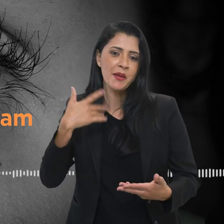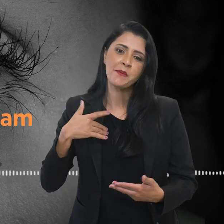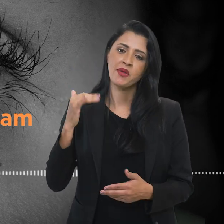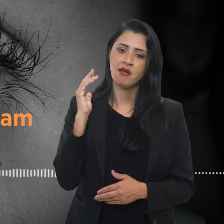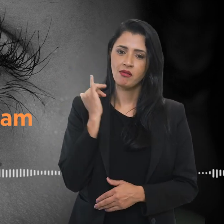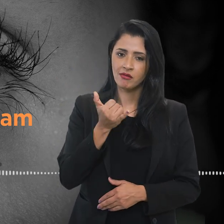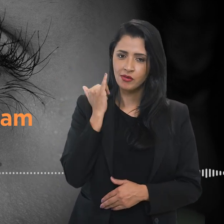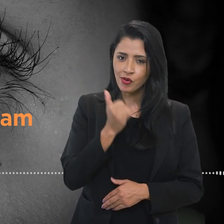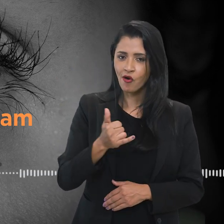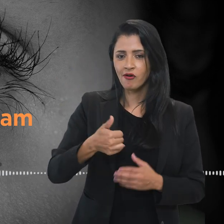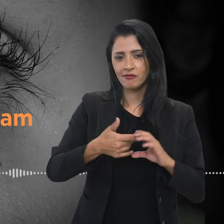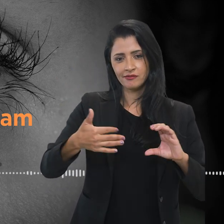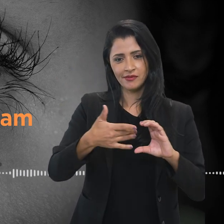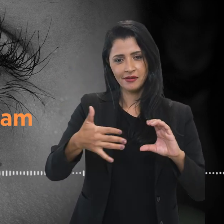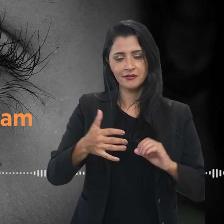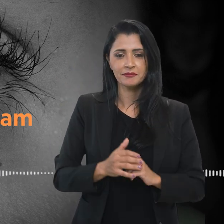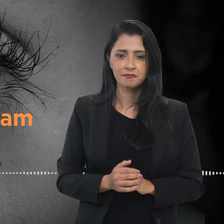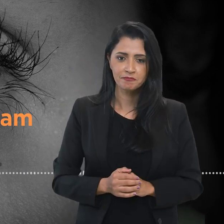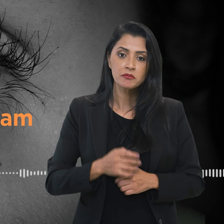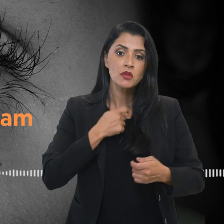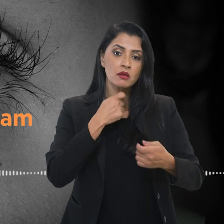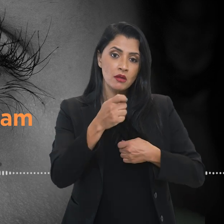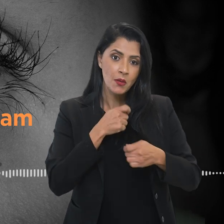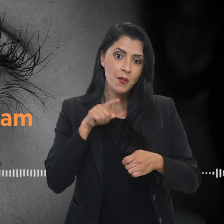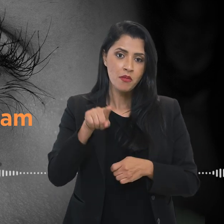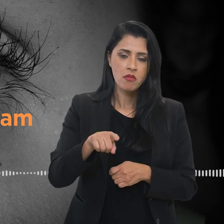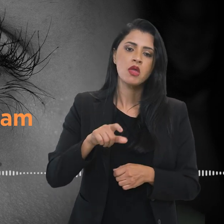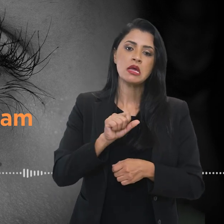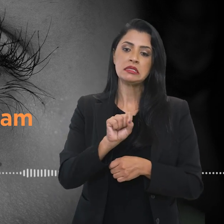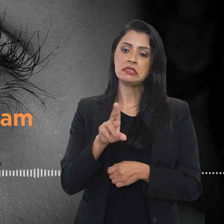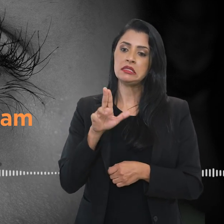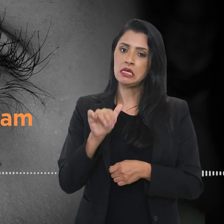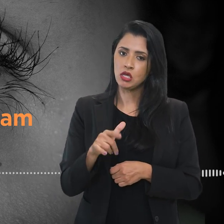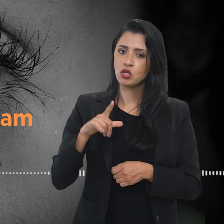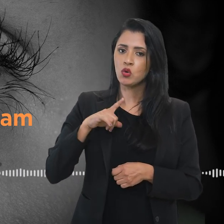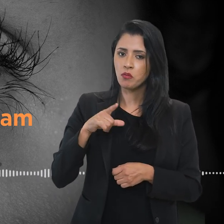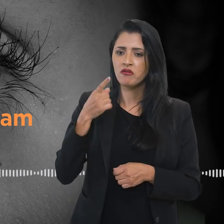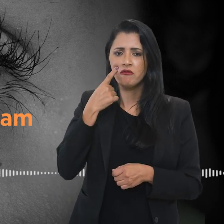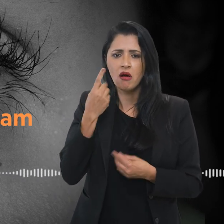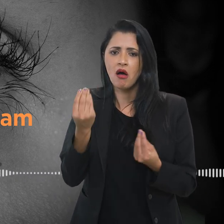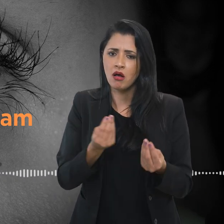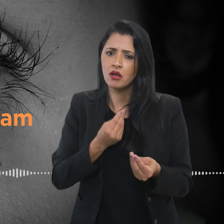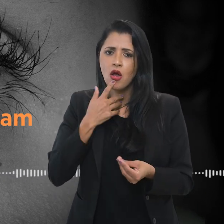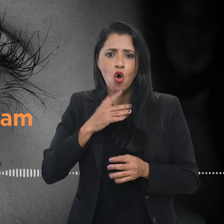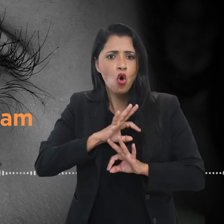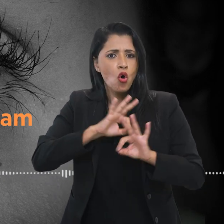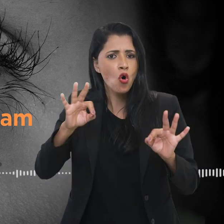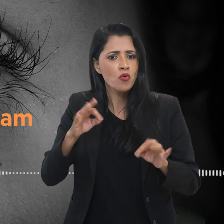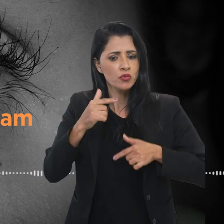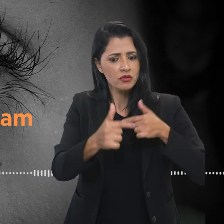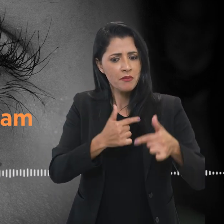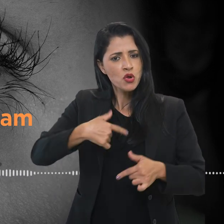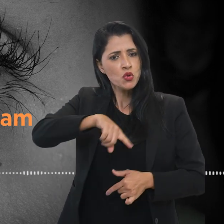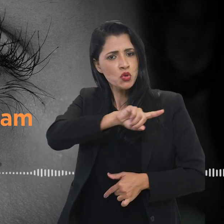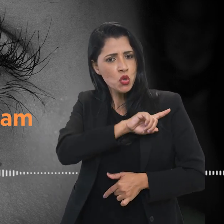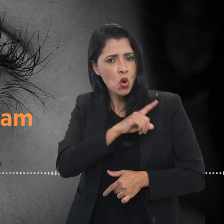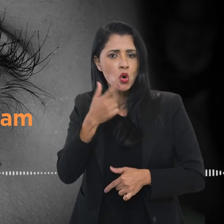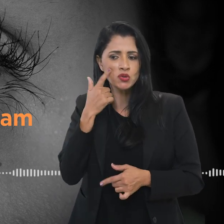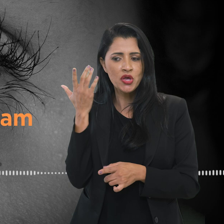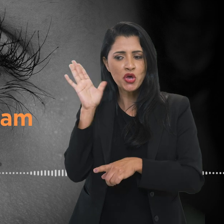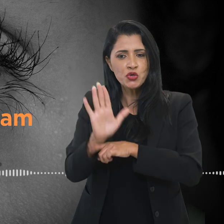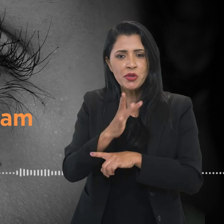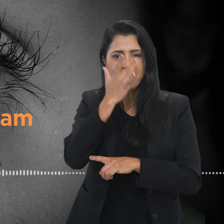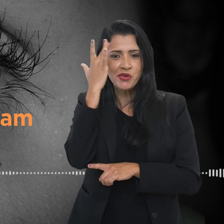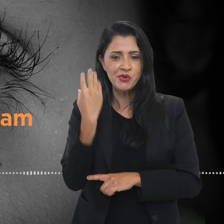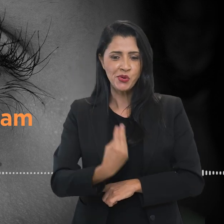pelo Histórias Raras existir. Como jornalista com a síndrome de Ehlers-Danlos, é acolhedor perceber que o nosso trabalho ajuda a preencher algumas